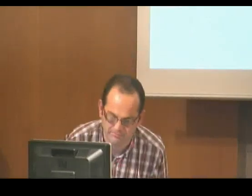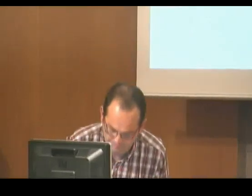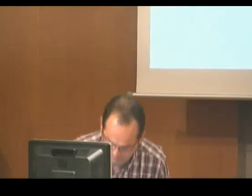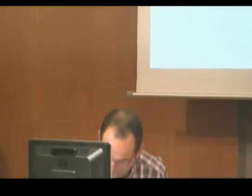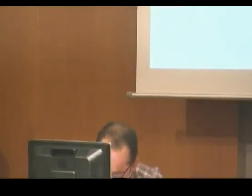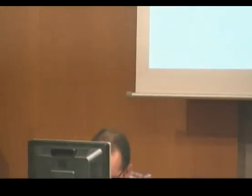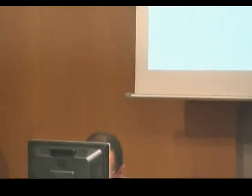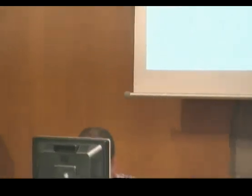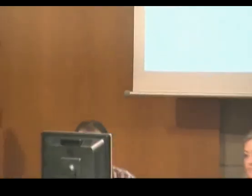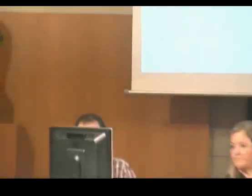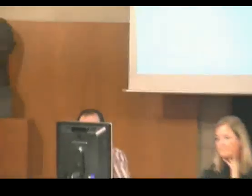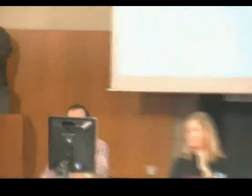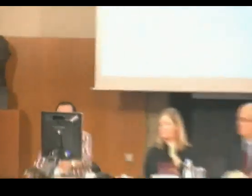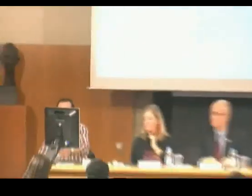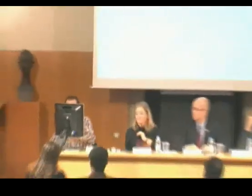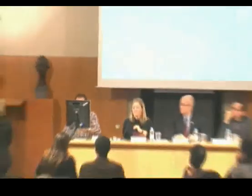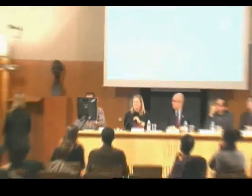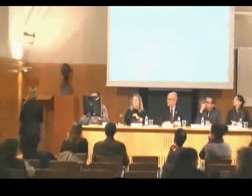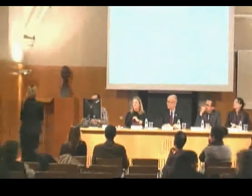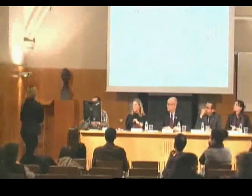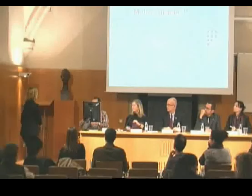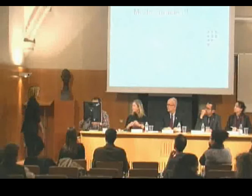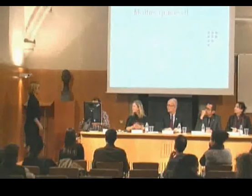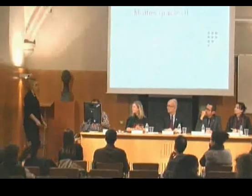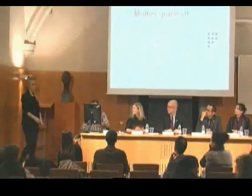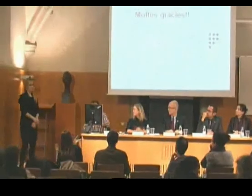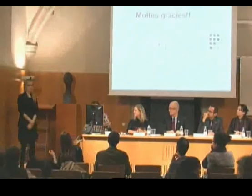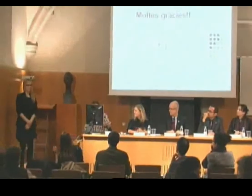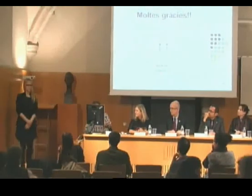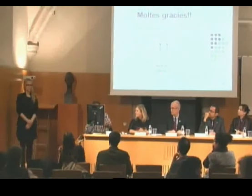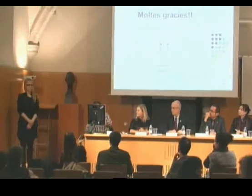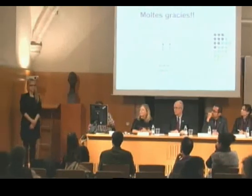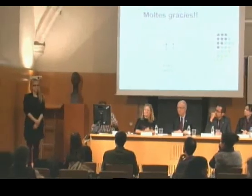imatge i per, tal com ha dit el Santi, analitzar els seus discursos